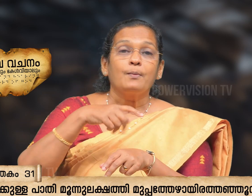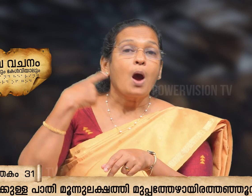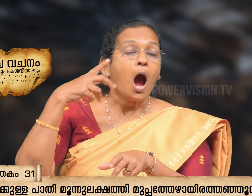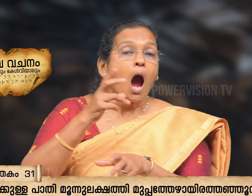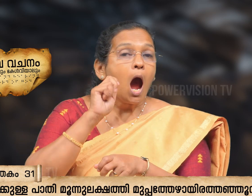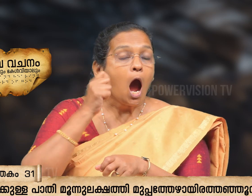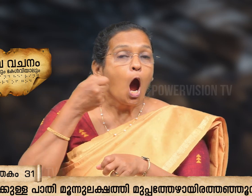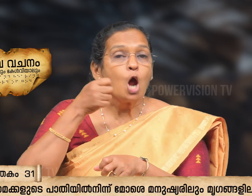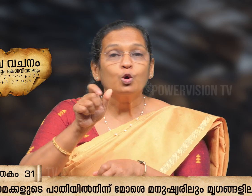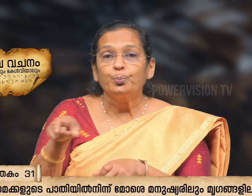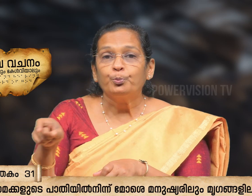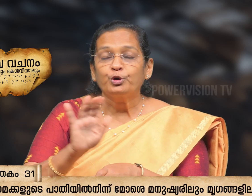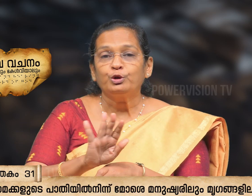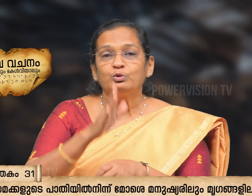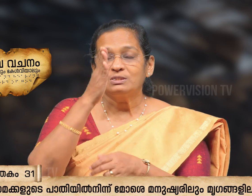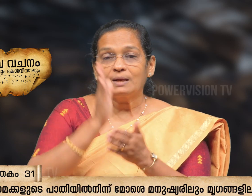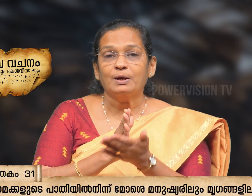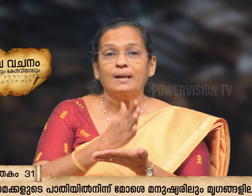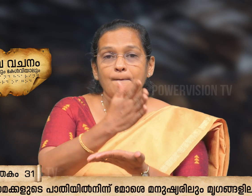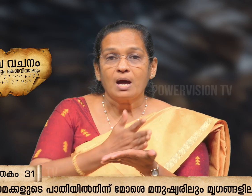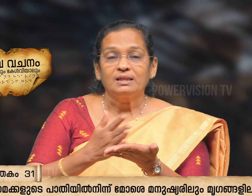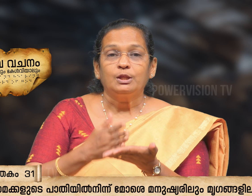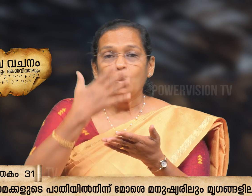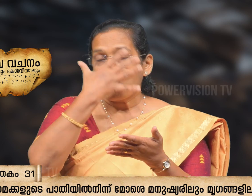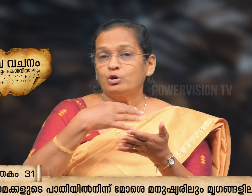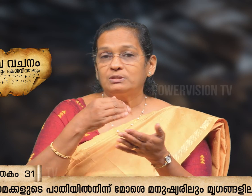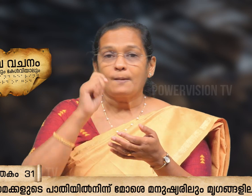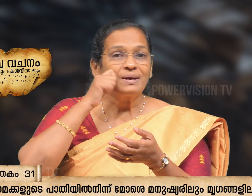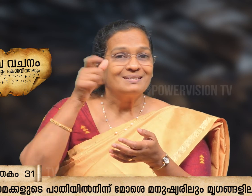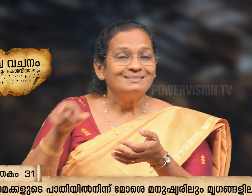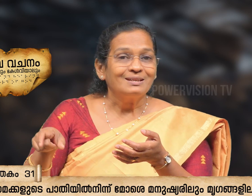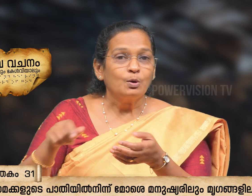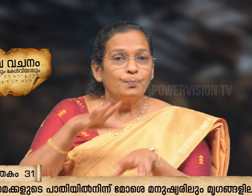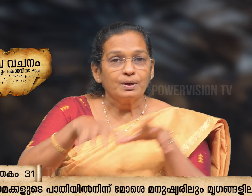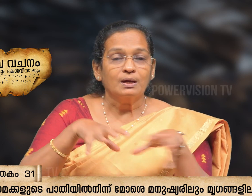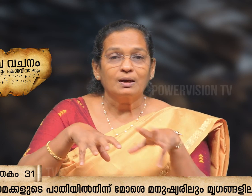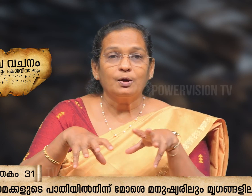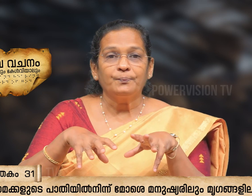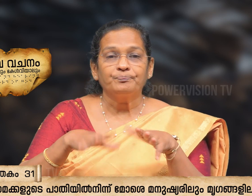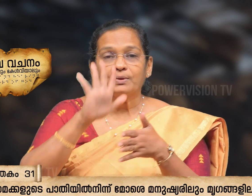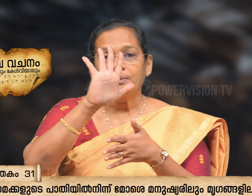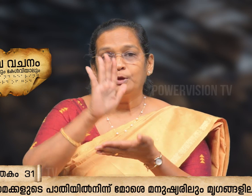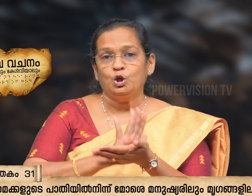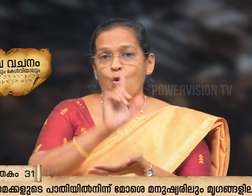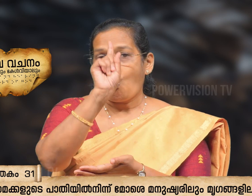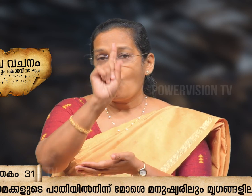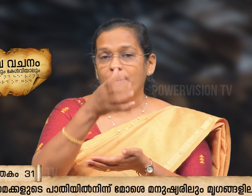ആളുമായിരുന്നു. ഇസ്രയേൽ മക്കളുടെ പാതിയിൽ നിന്ന് മോശെ മനുഷ്യരിലും മൃഗങ്ങളിലും